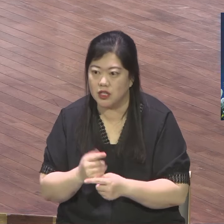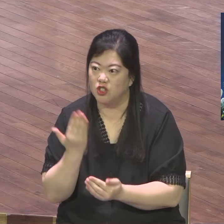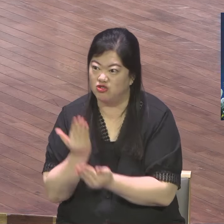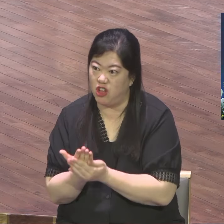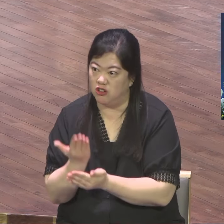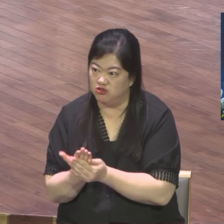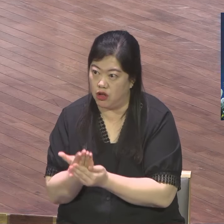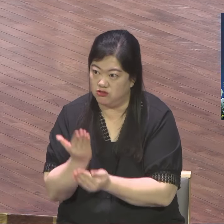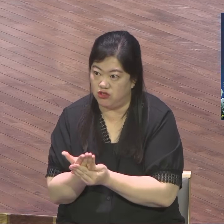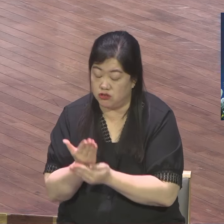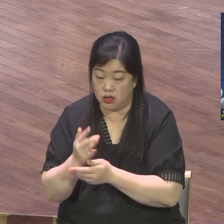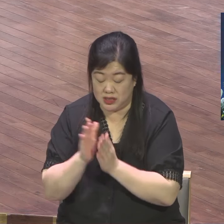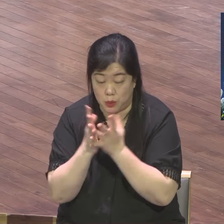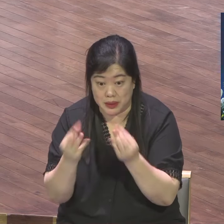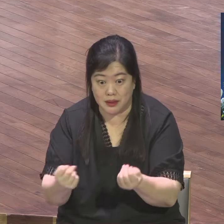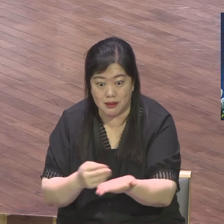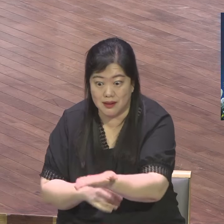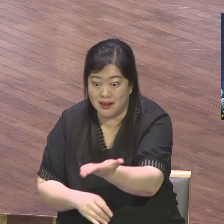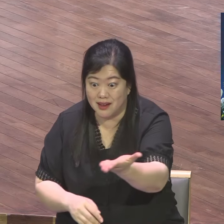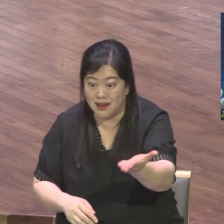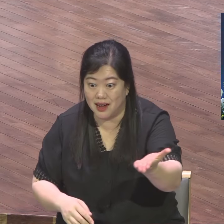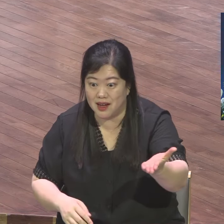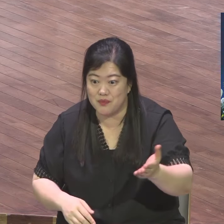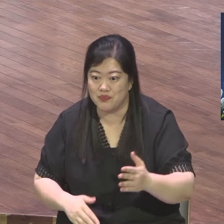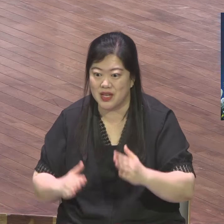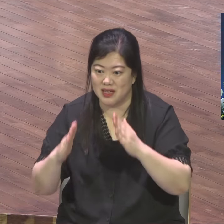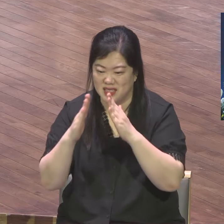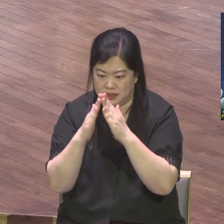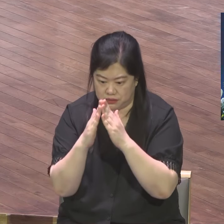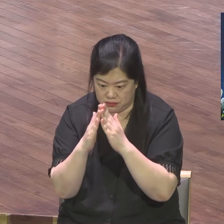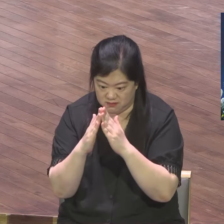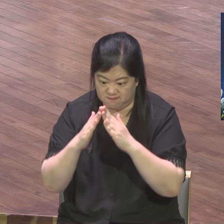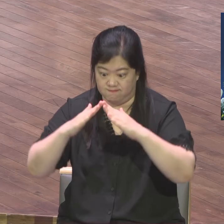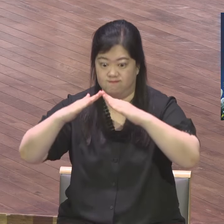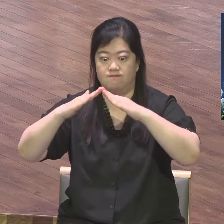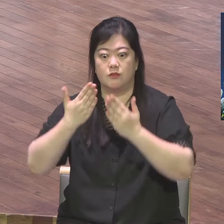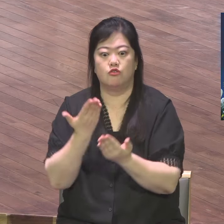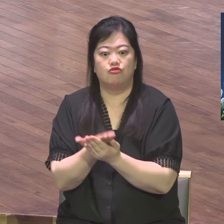주시옵소서. 더 주시옵소서. 더 큰 집을 주시옵소서.